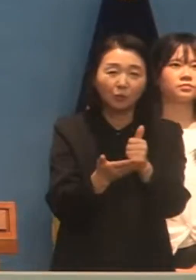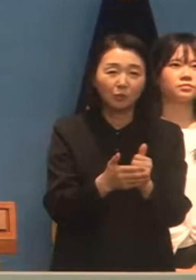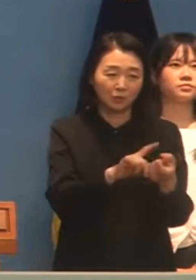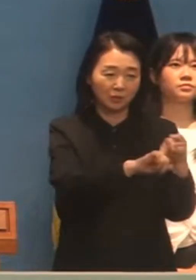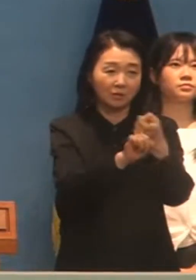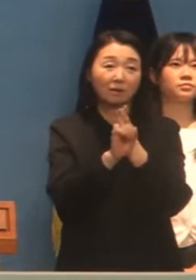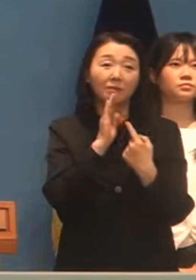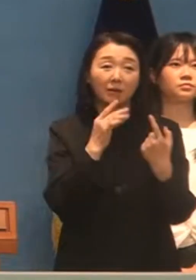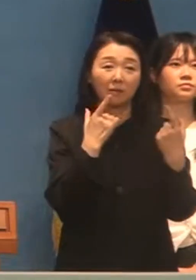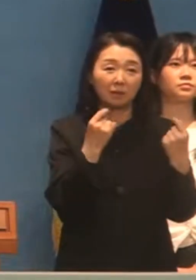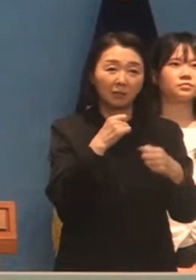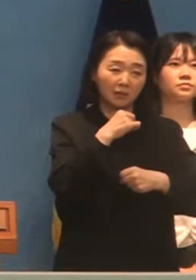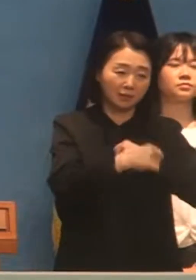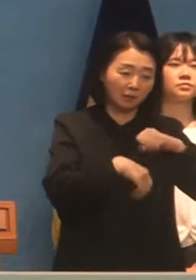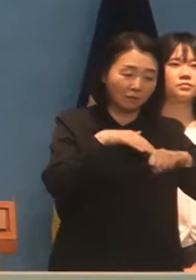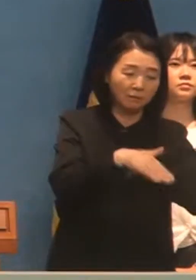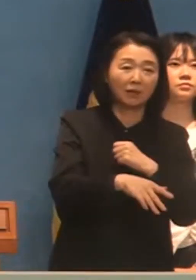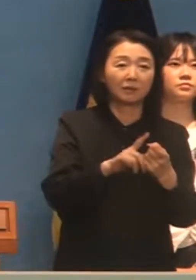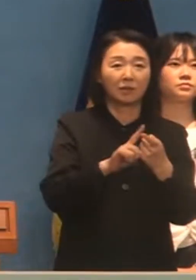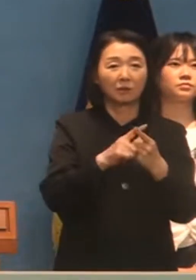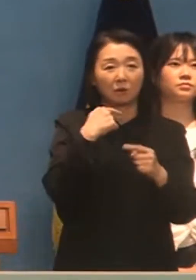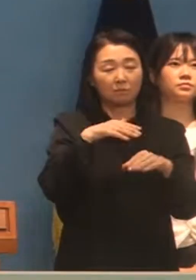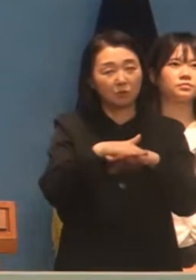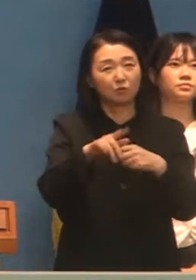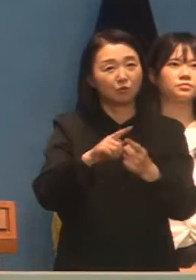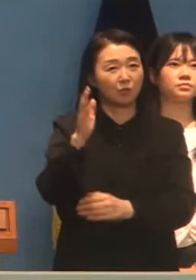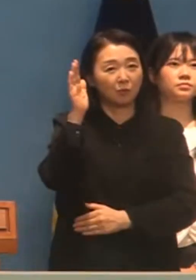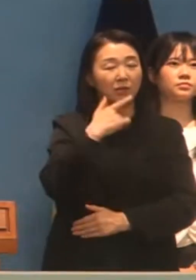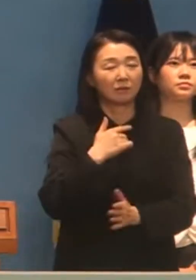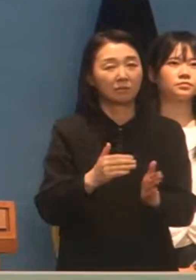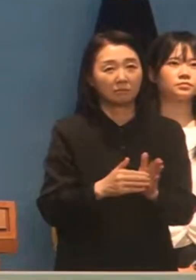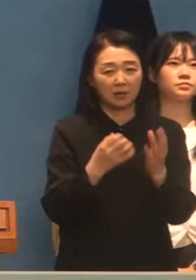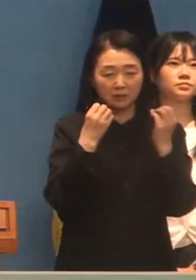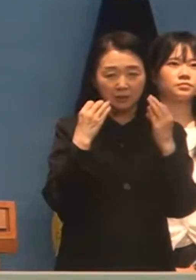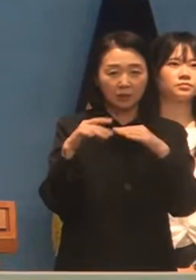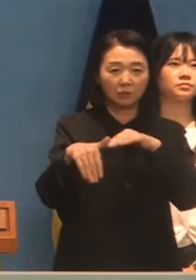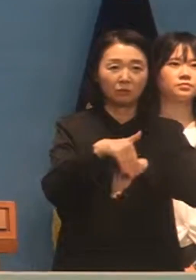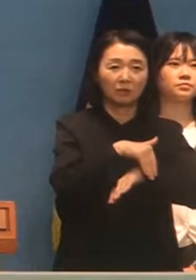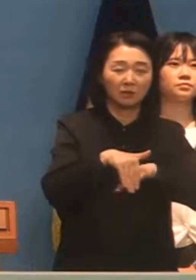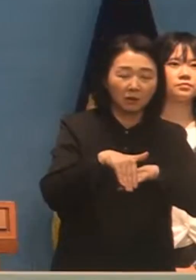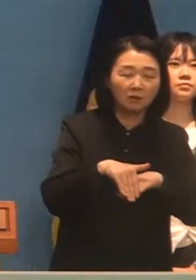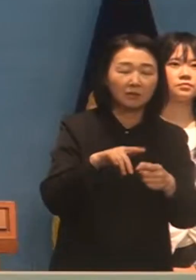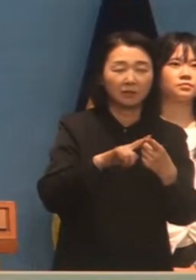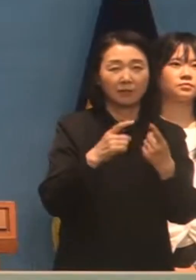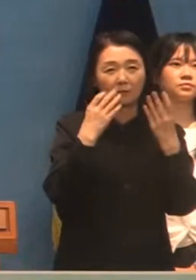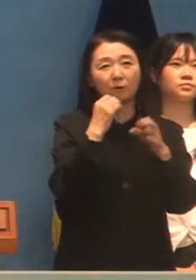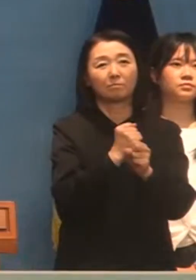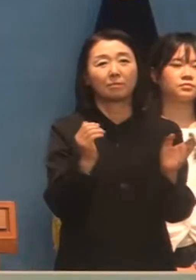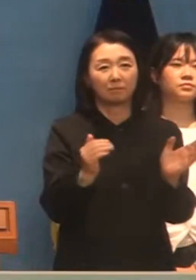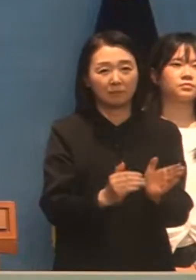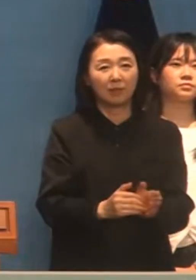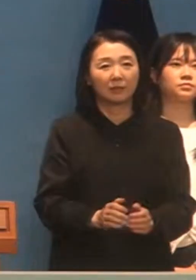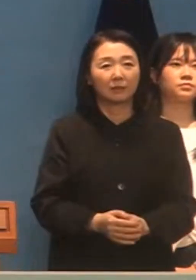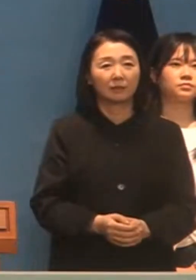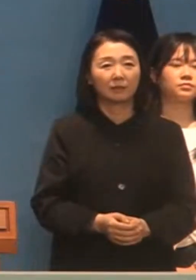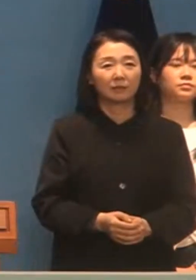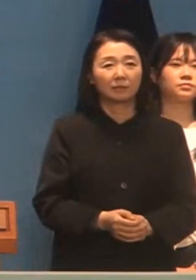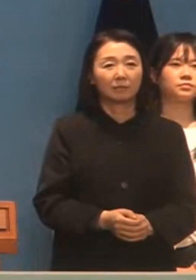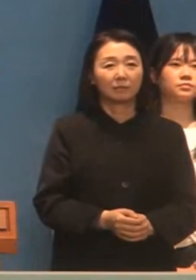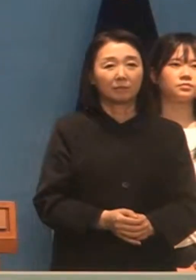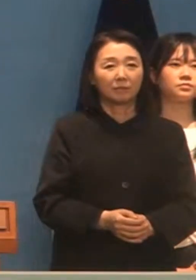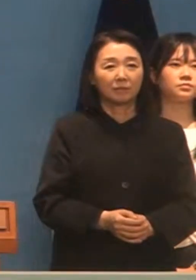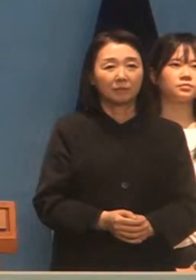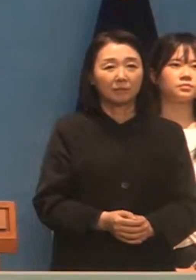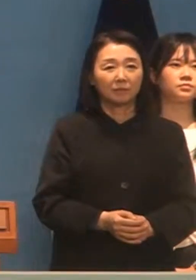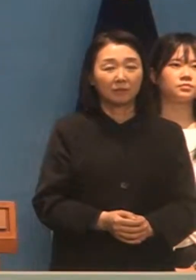연대하면서도 각자 자유로운 방식으로 민주주의를 외치며 새로운 정치 문법을 만들어냈습니다.